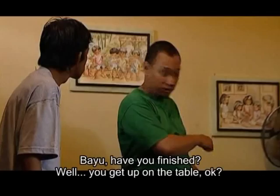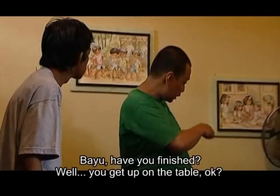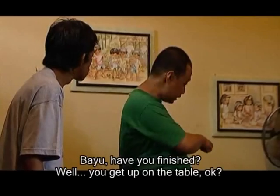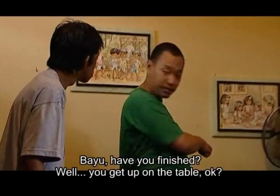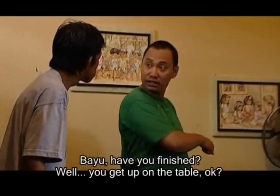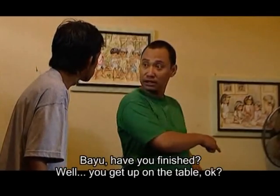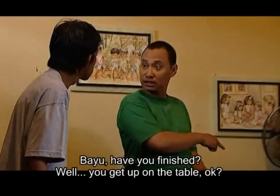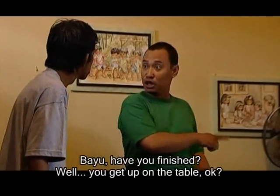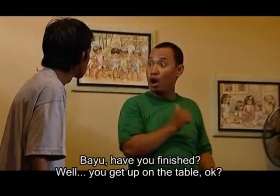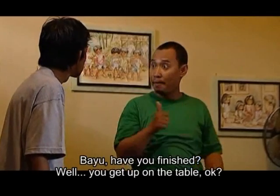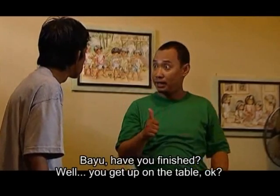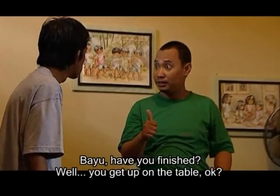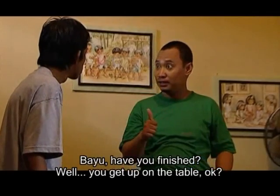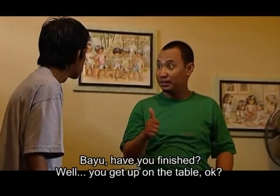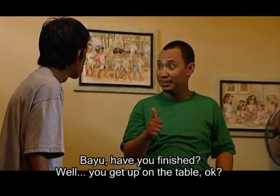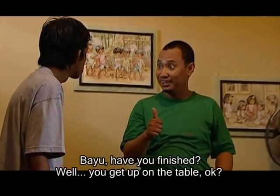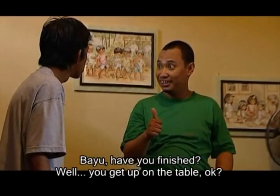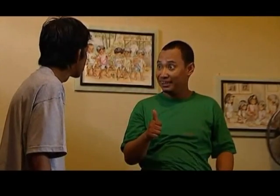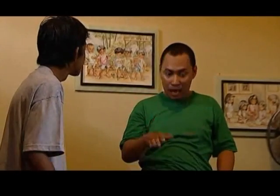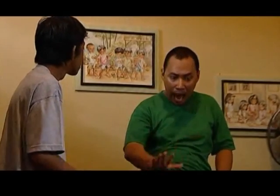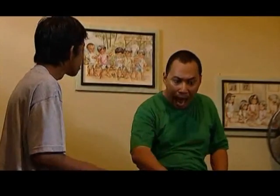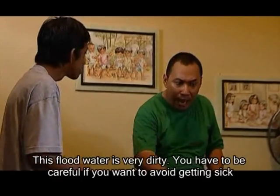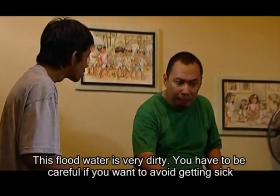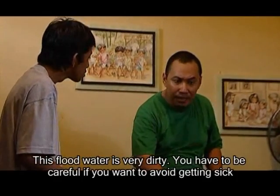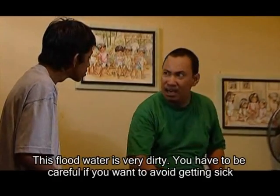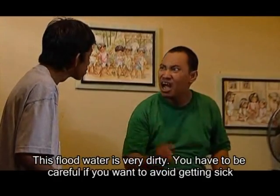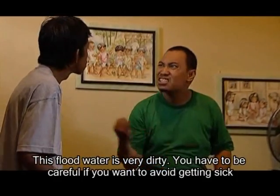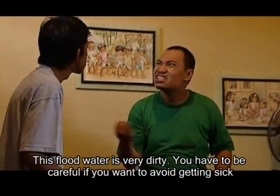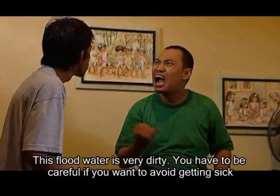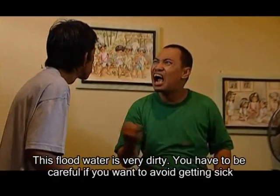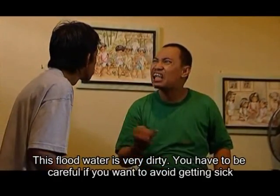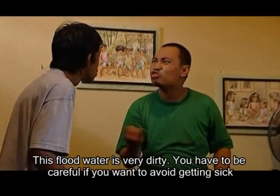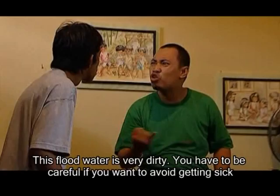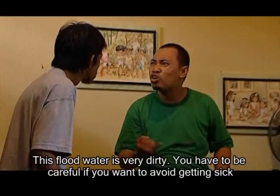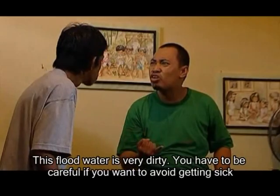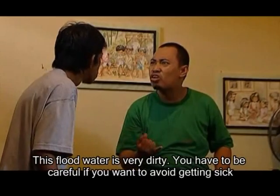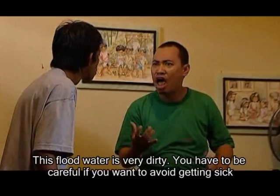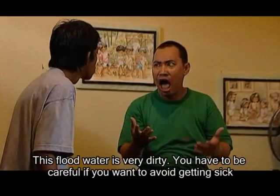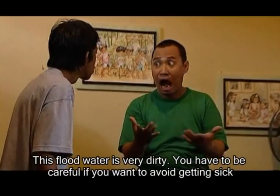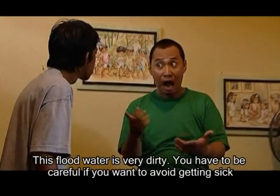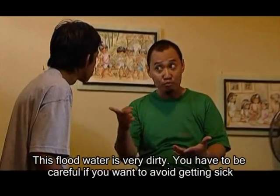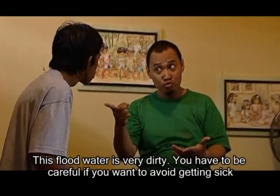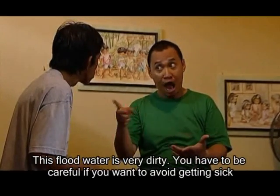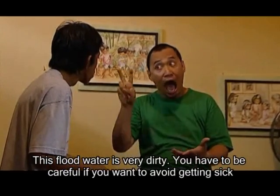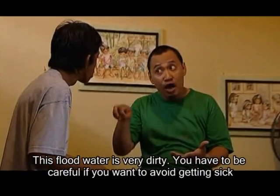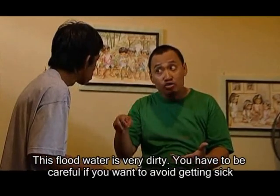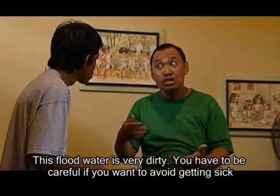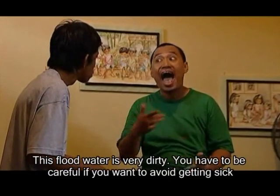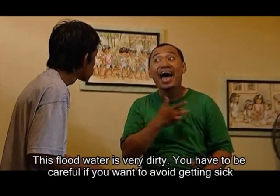Di sini. Itu aman. Air banjir sangat kotor. Kamu harus